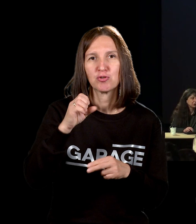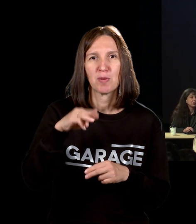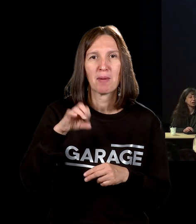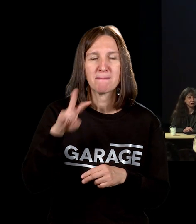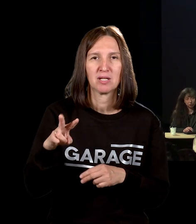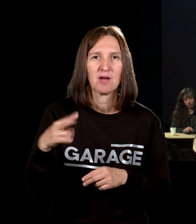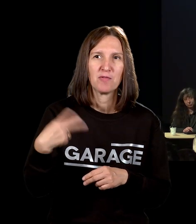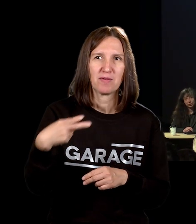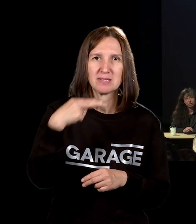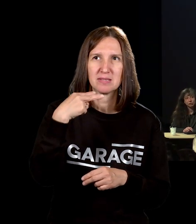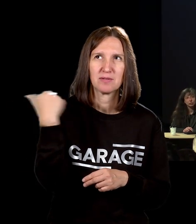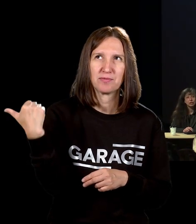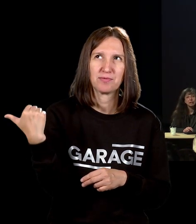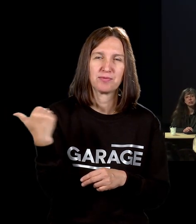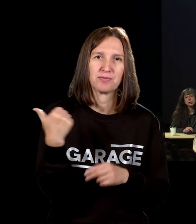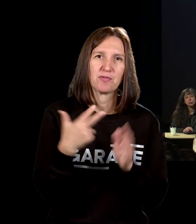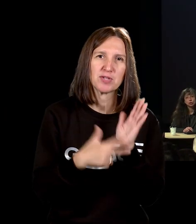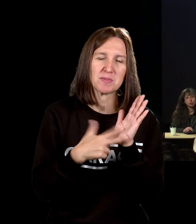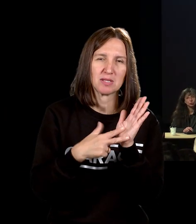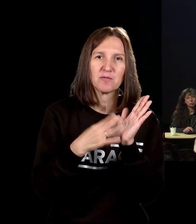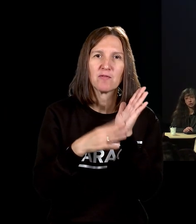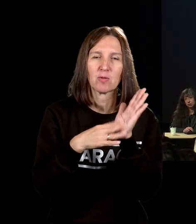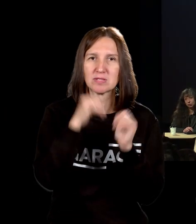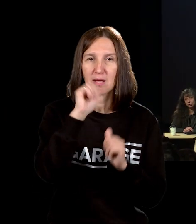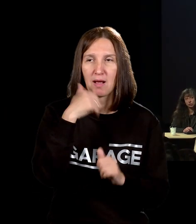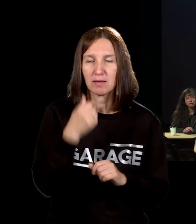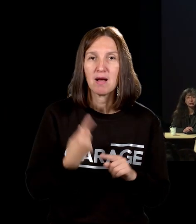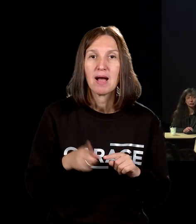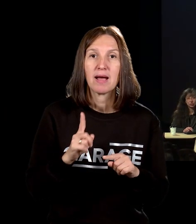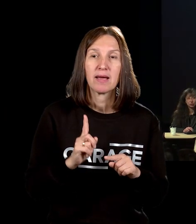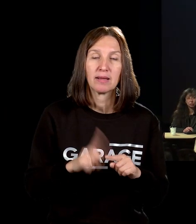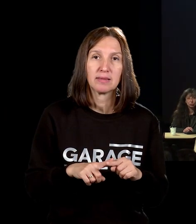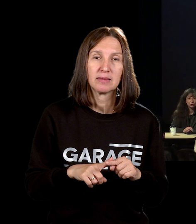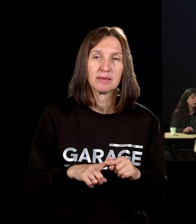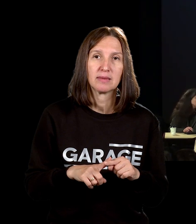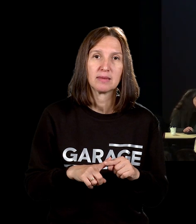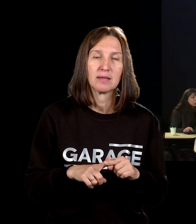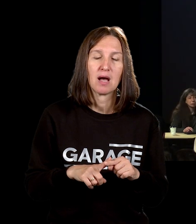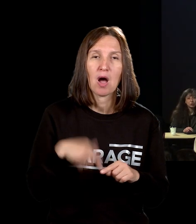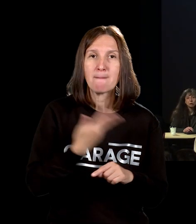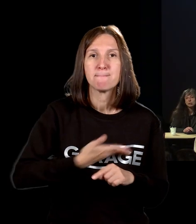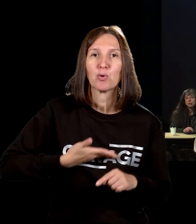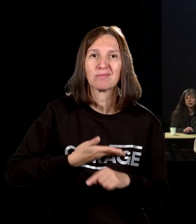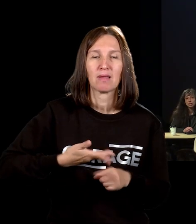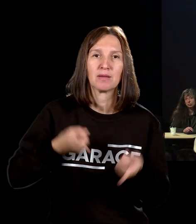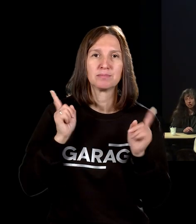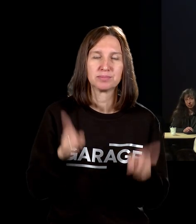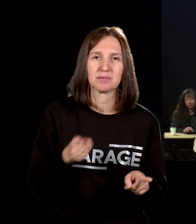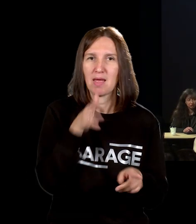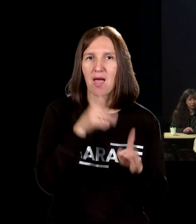это опять-таки старинная живопись, не имеющая особой цены, то есть это неизвестные художники, это какие-то там